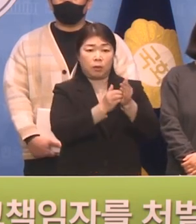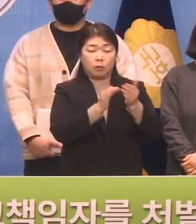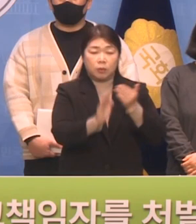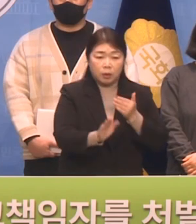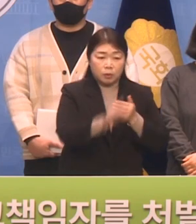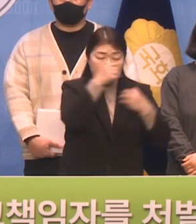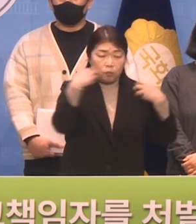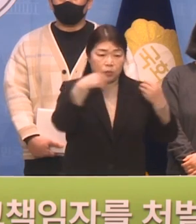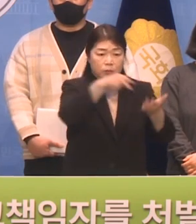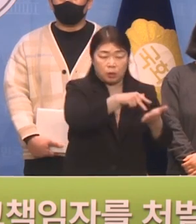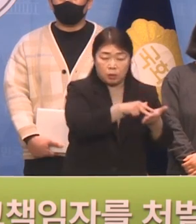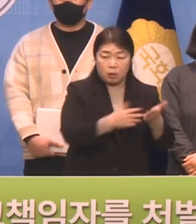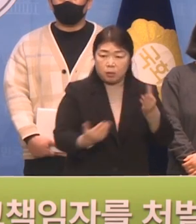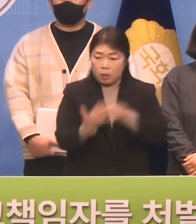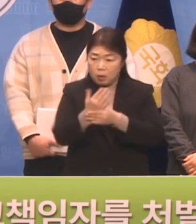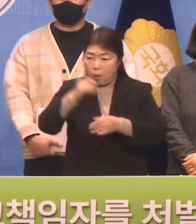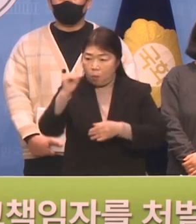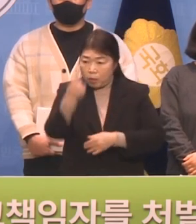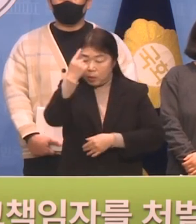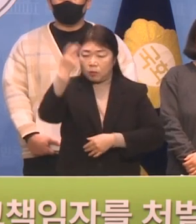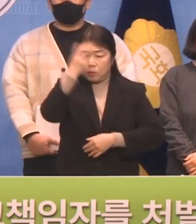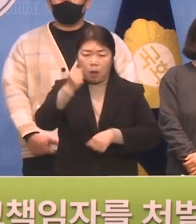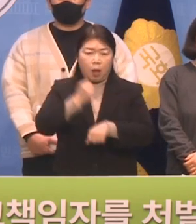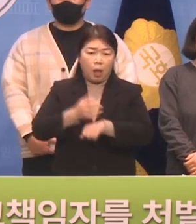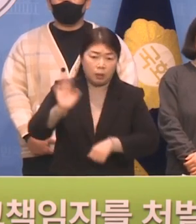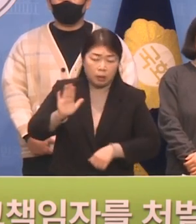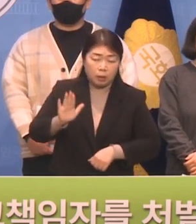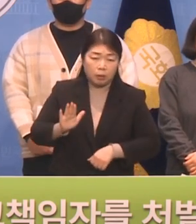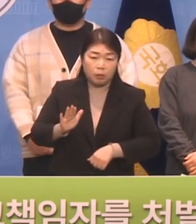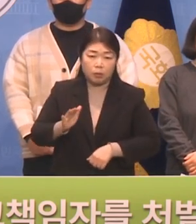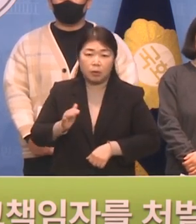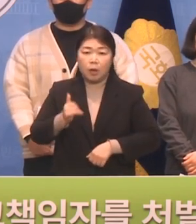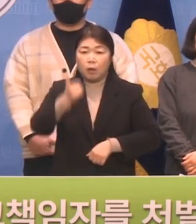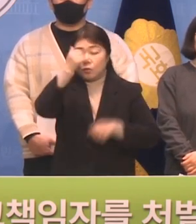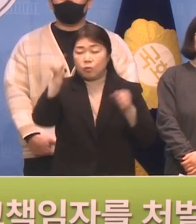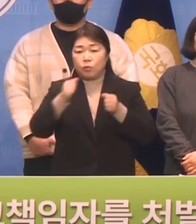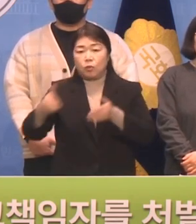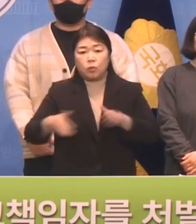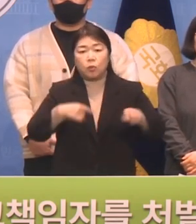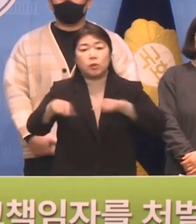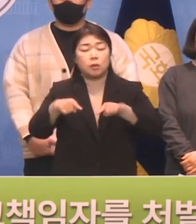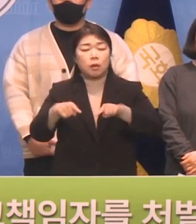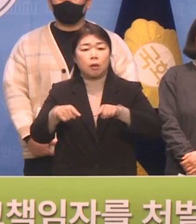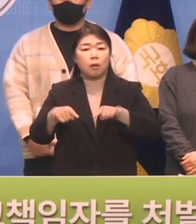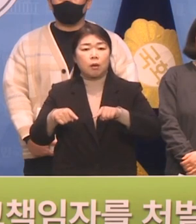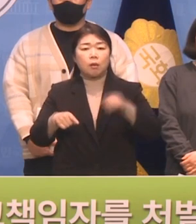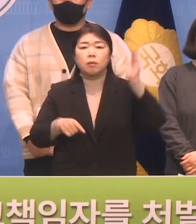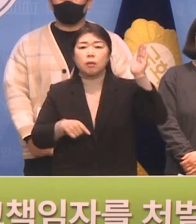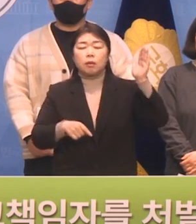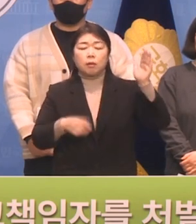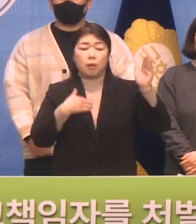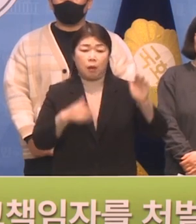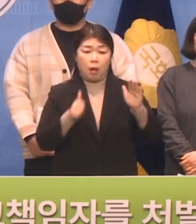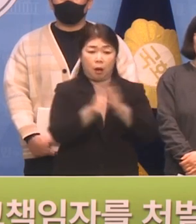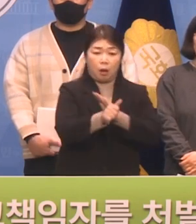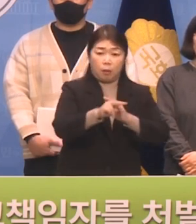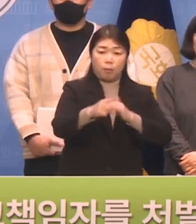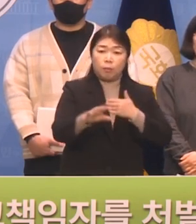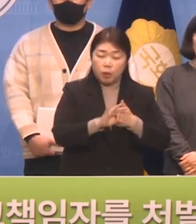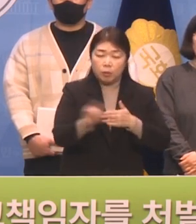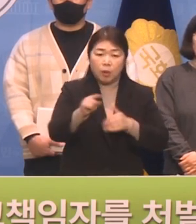원인 조사조차 이루어지지 않고 있으며 도지사가 말한 본인이 가도 달라질 게 있겠냐라는 말만 회자되고